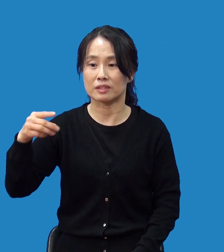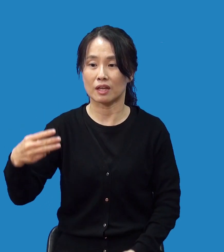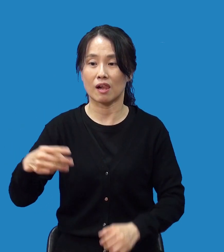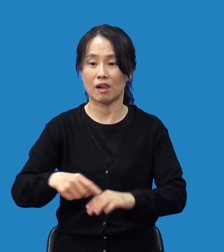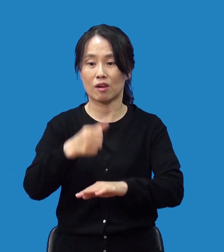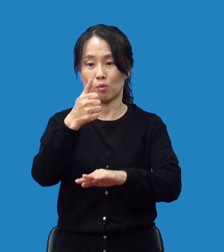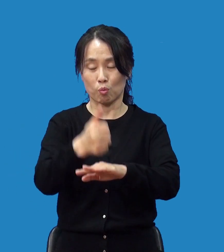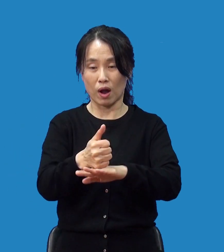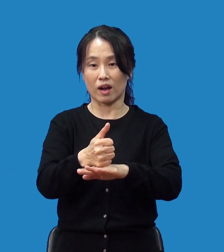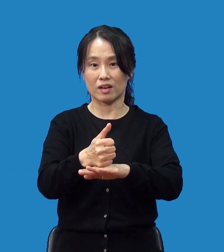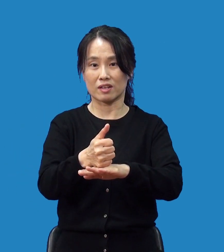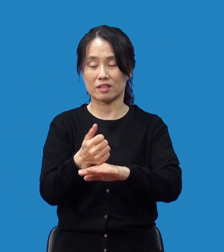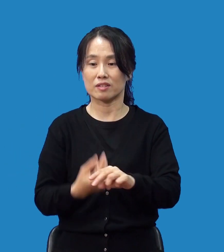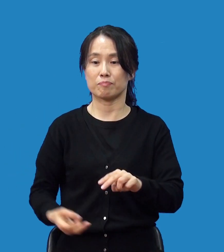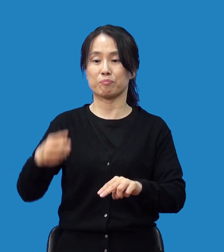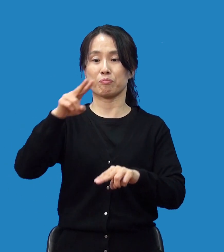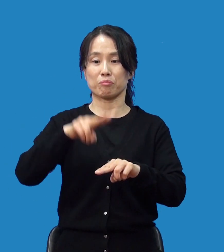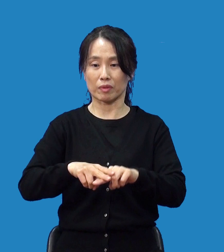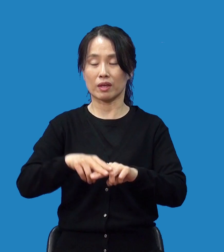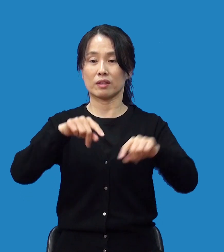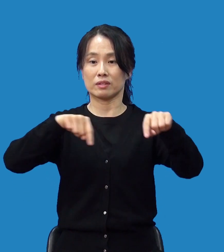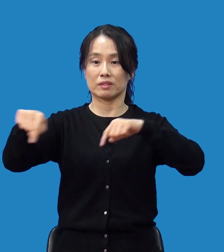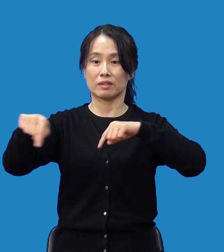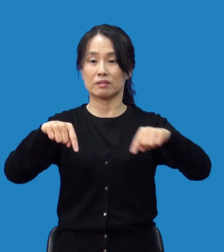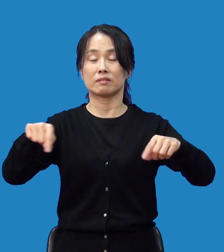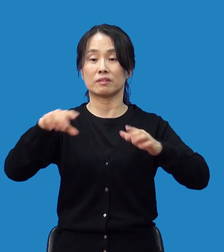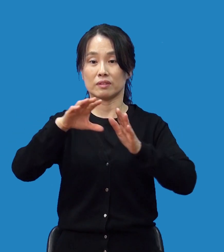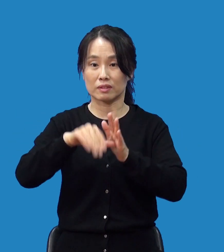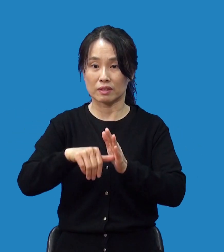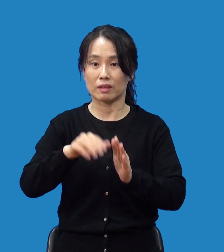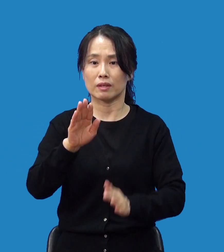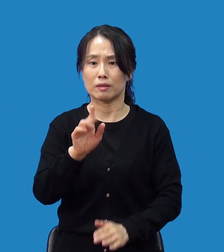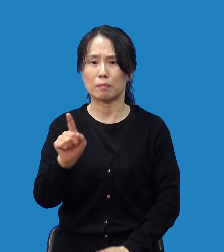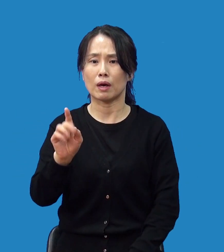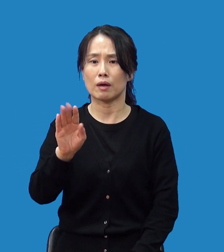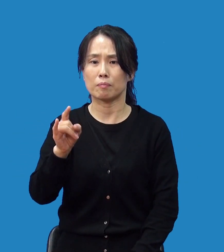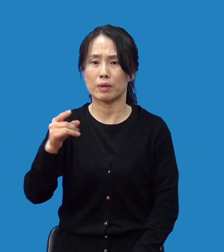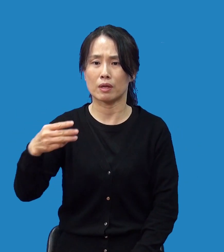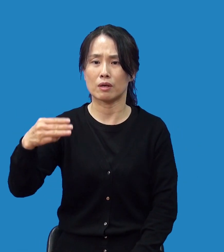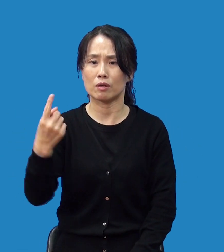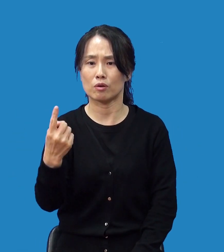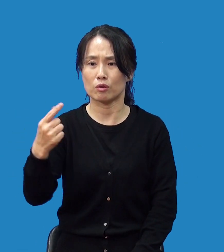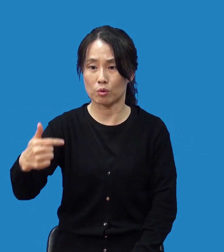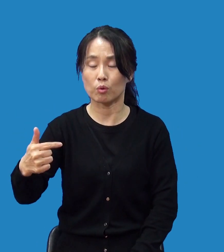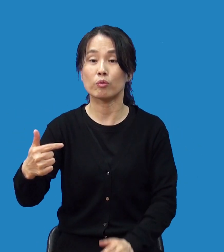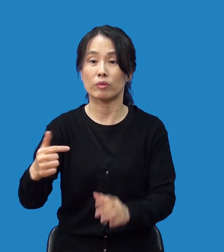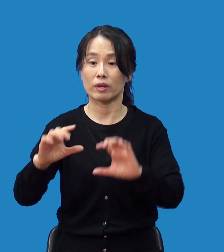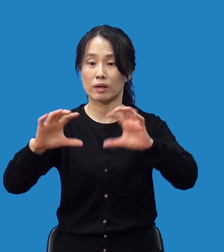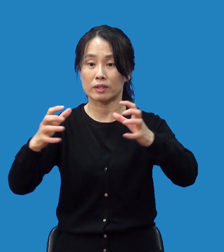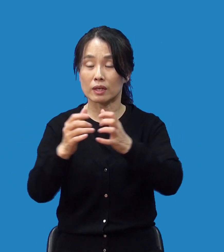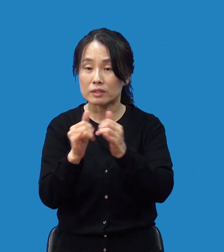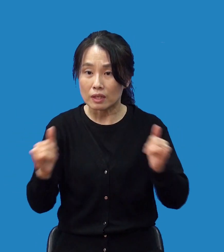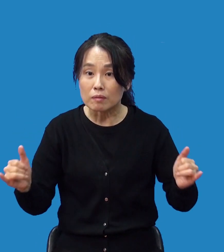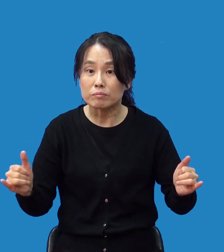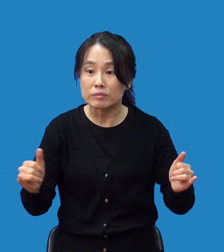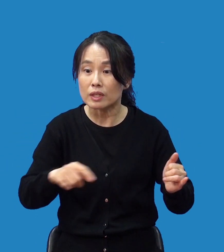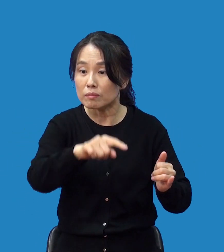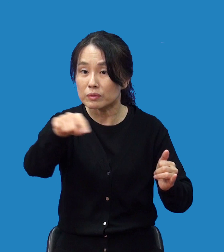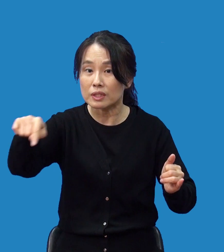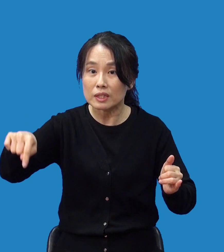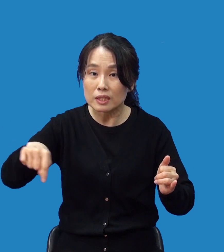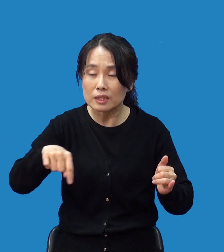때 바벨론 사람들이 당시에 새로운 제국으로 부상하고